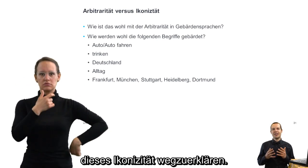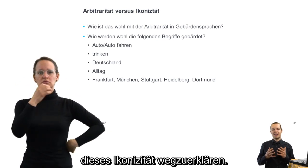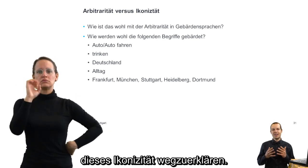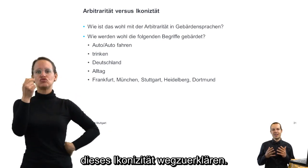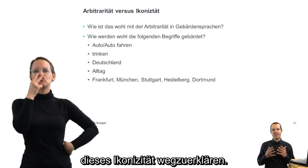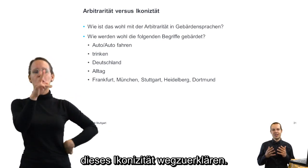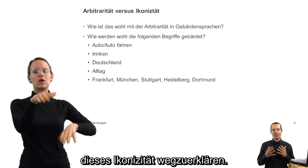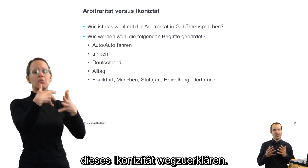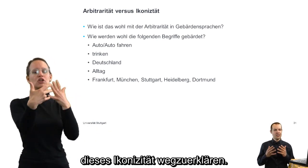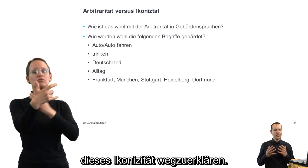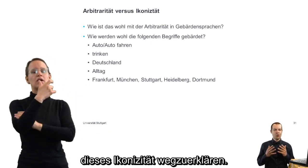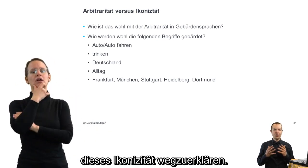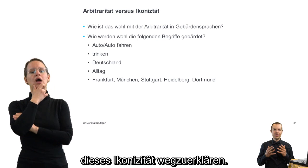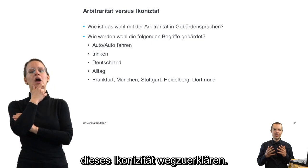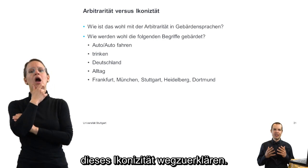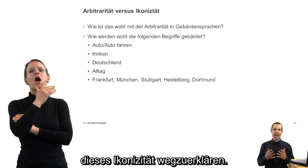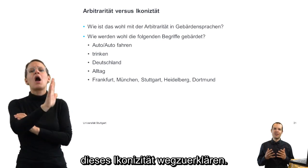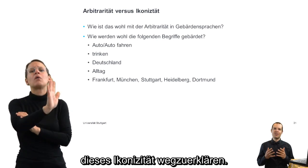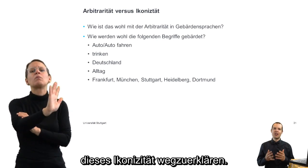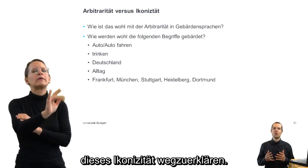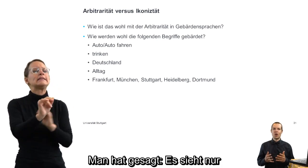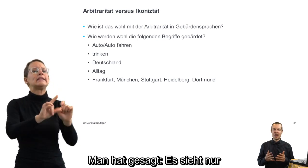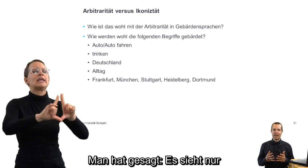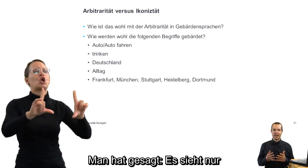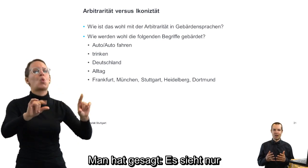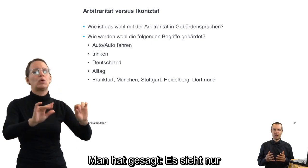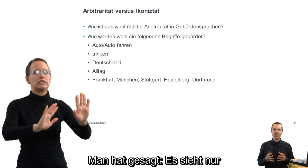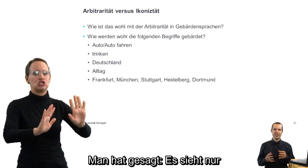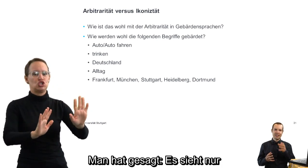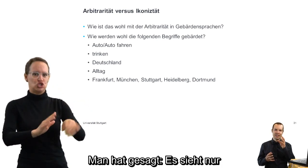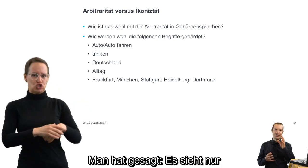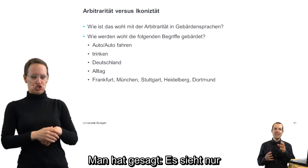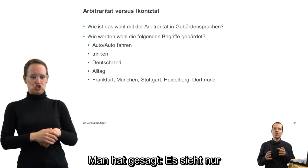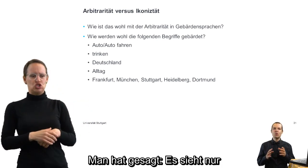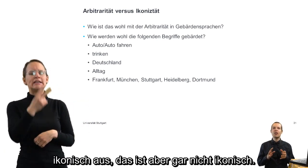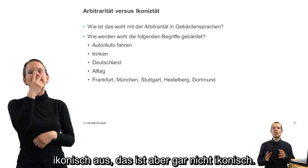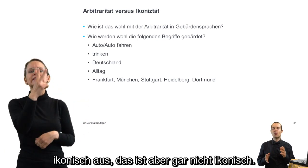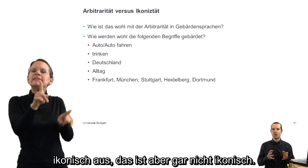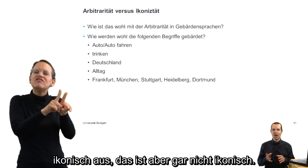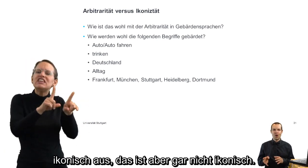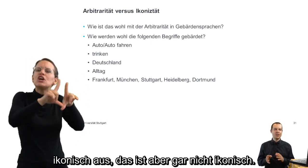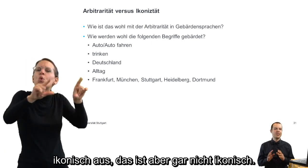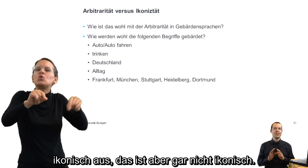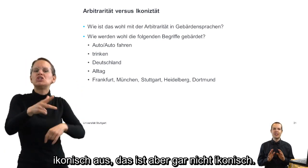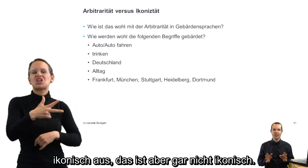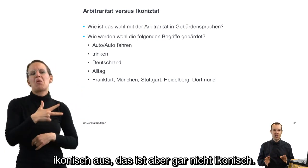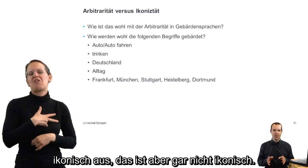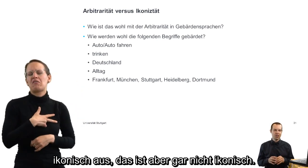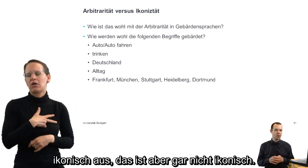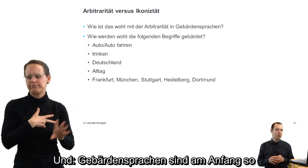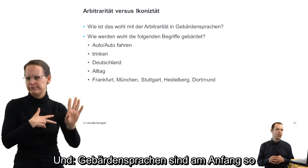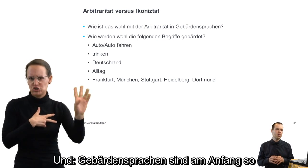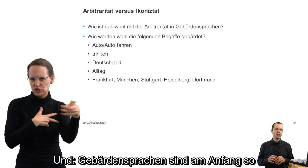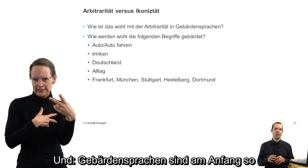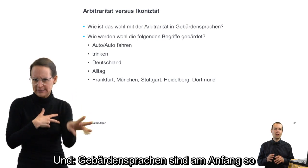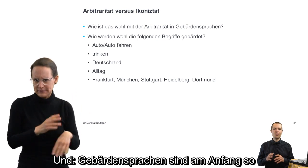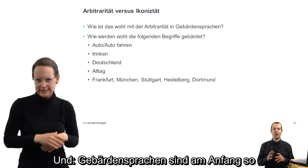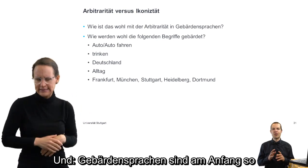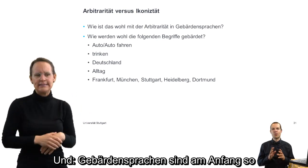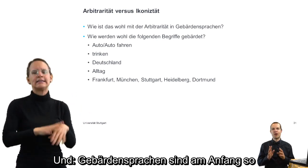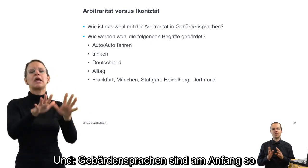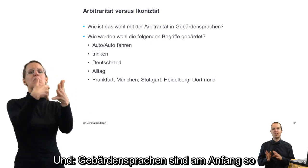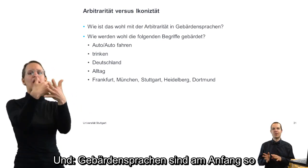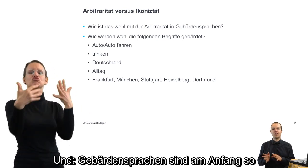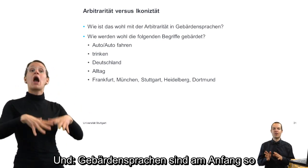diese Ikonizität wegzuerklären. Man hat gesagt, es sieht nur ikonisch aus, es ist gar nicht ikonisch. Und